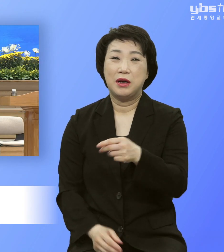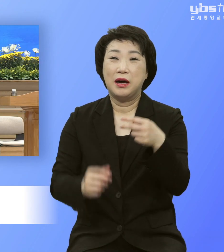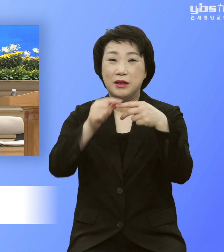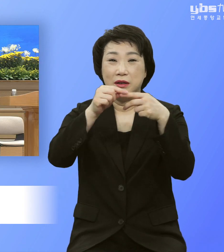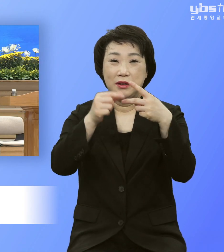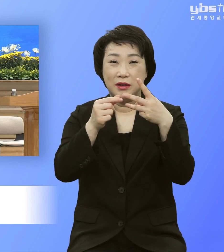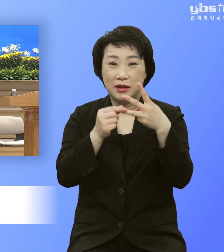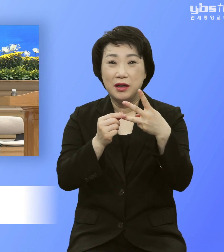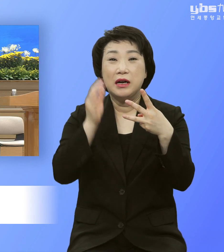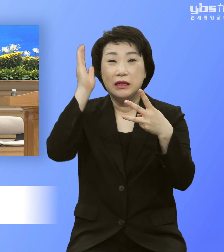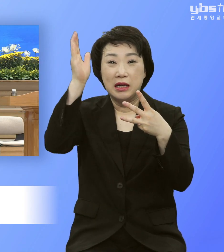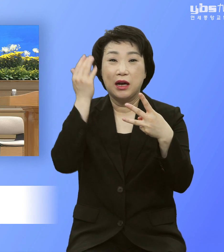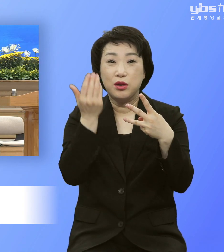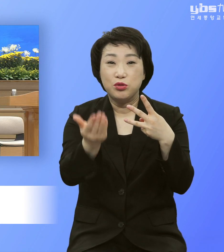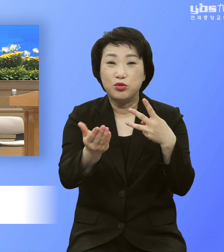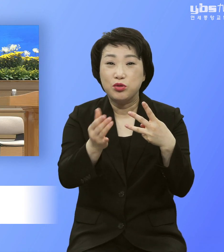가지를